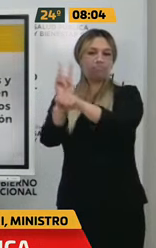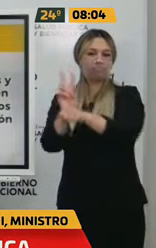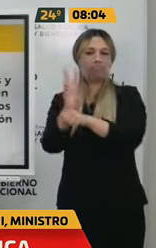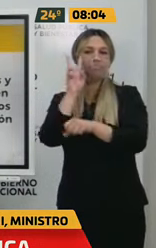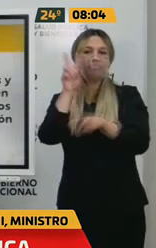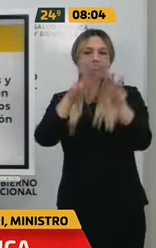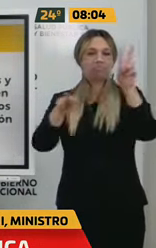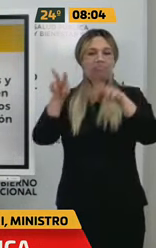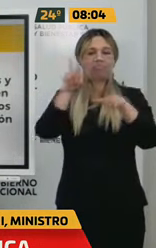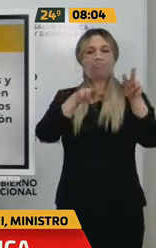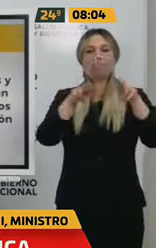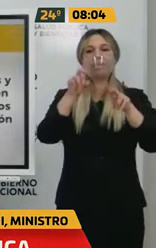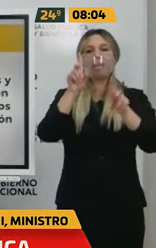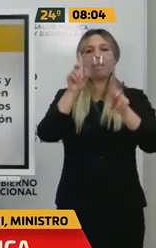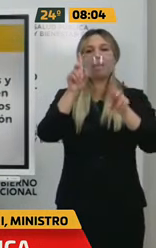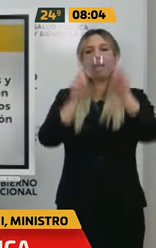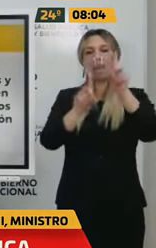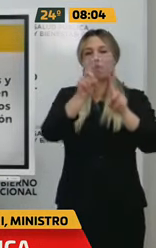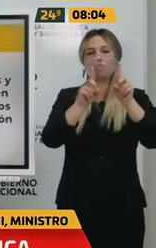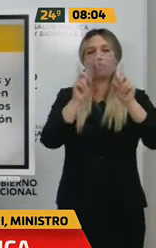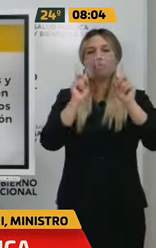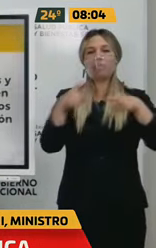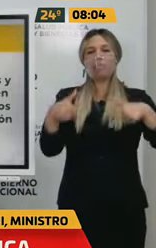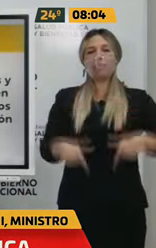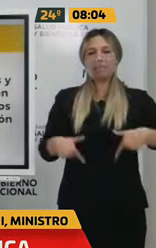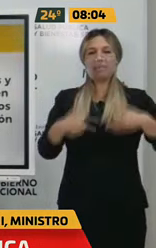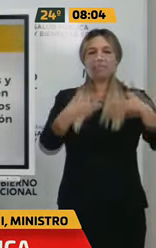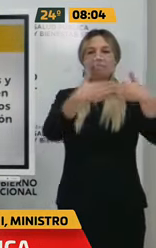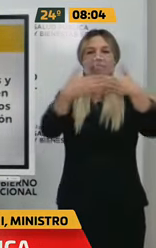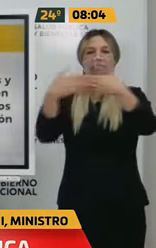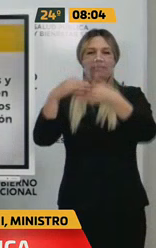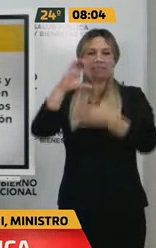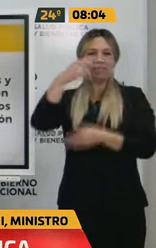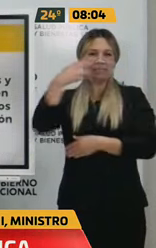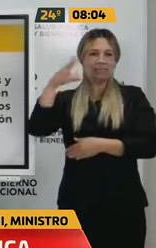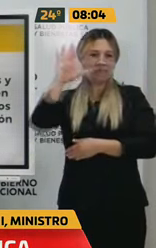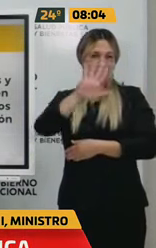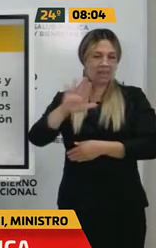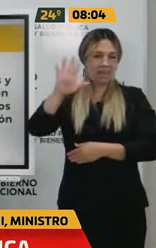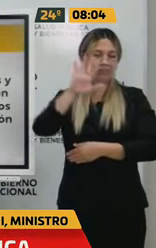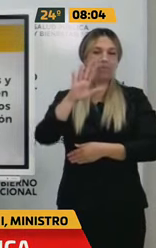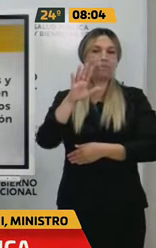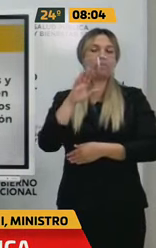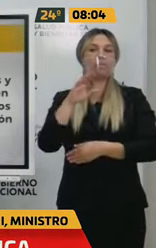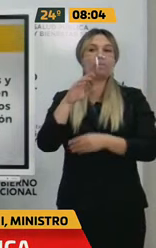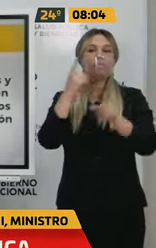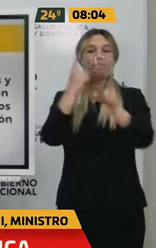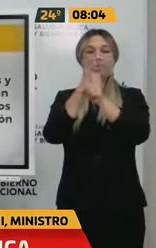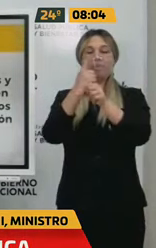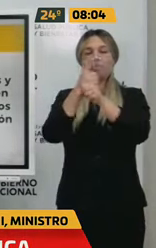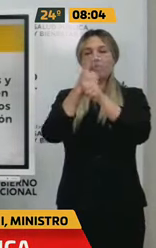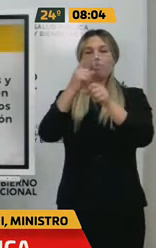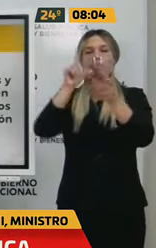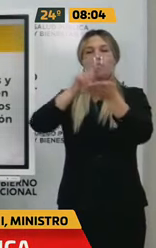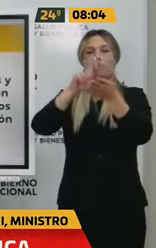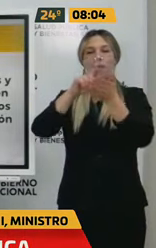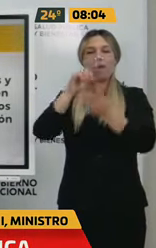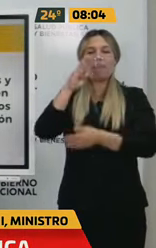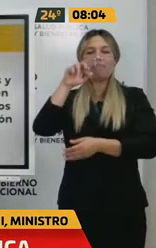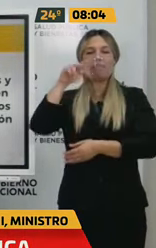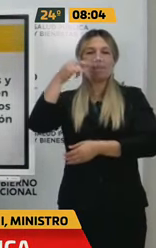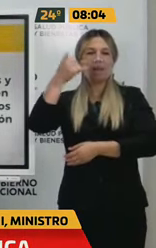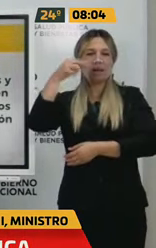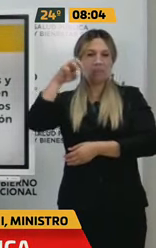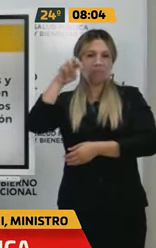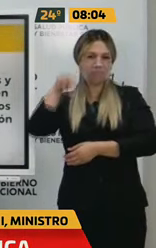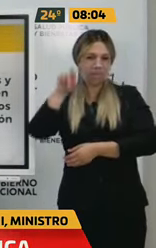la recepción por parte de algunos intendentes de la zona. Estuvimos en primer término en Benjamín Aceval, evaluando un poco las obras